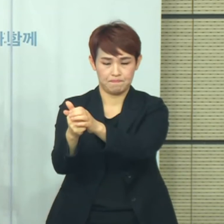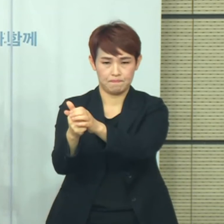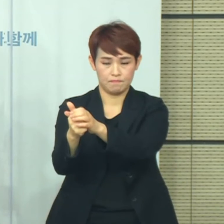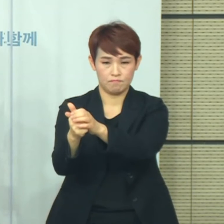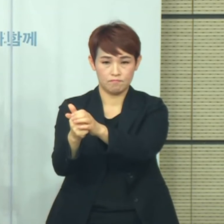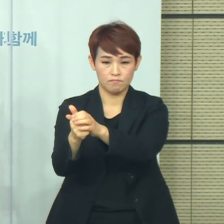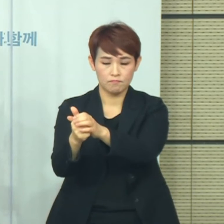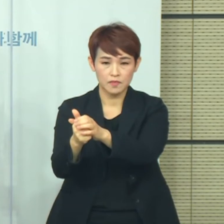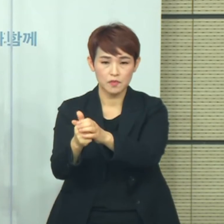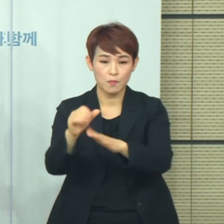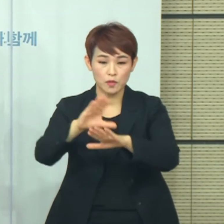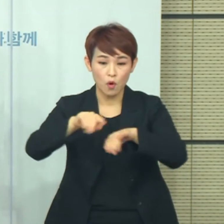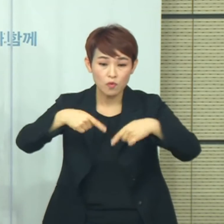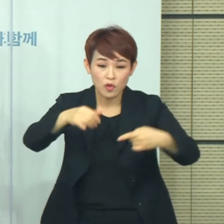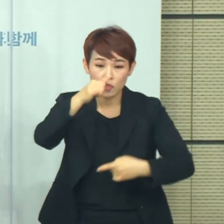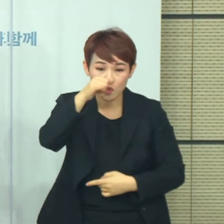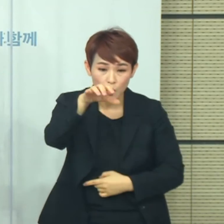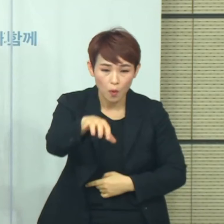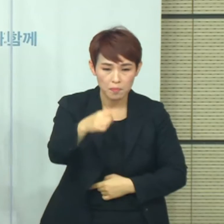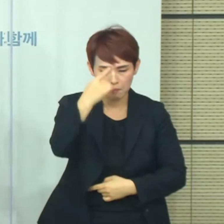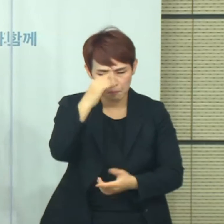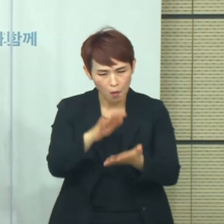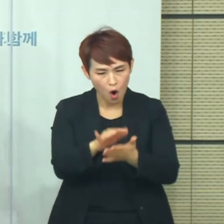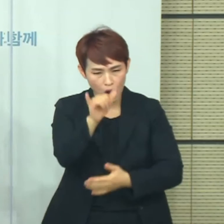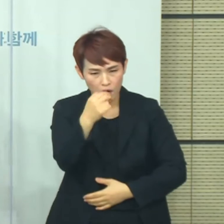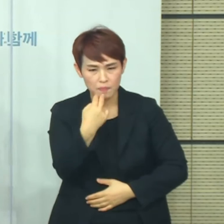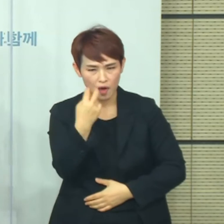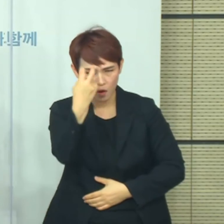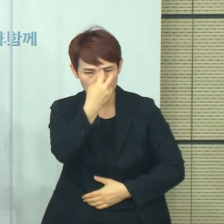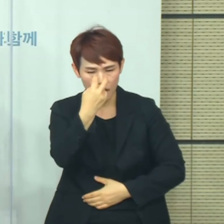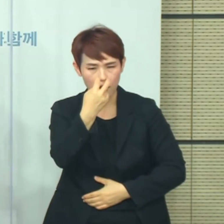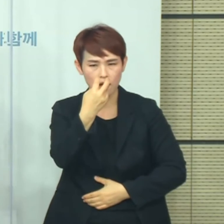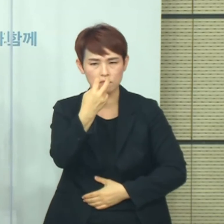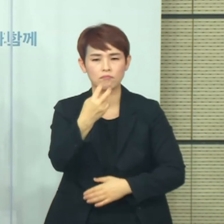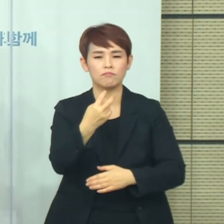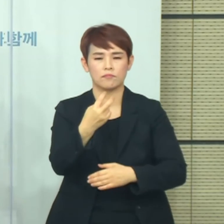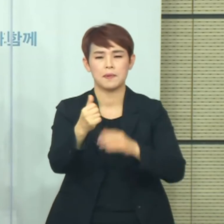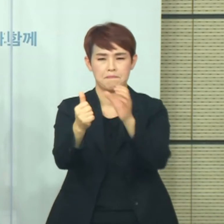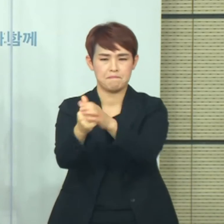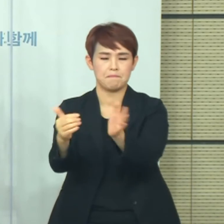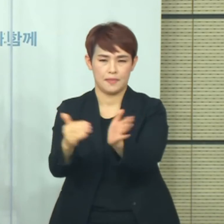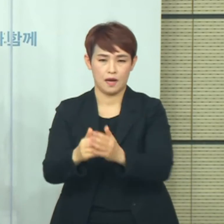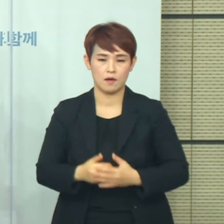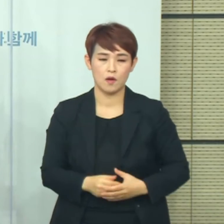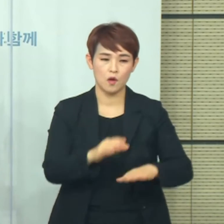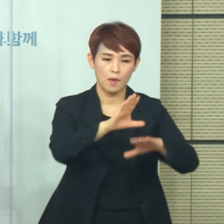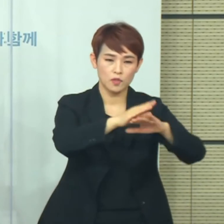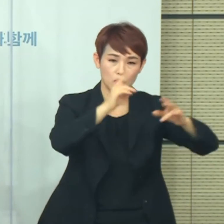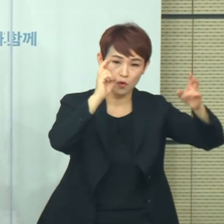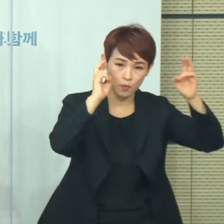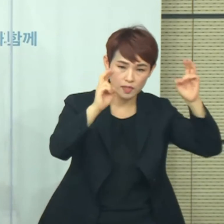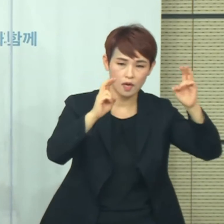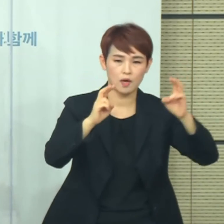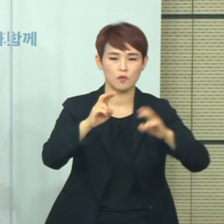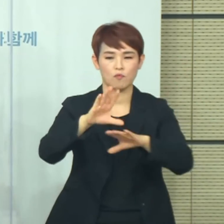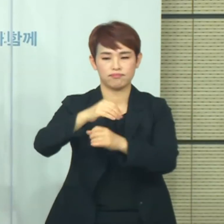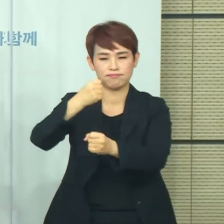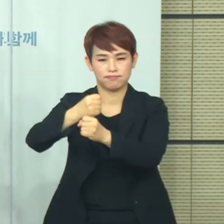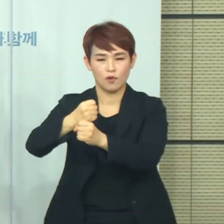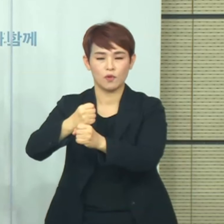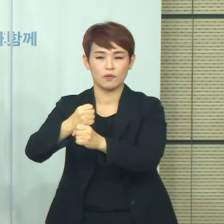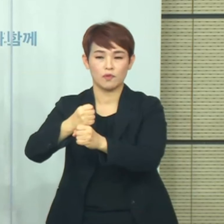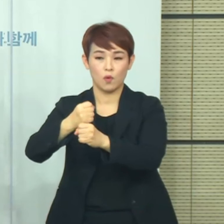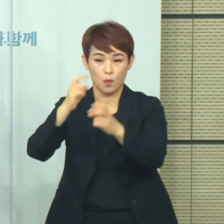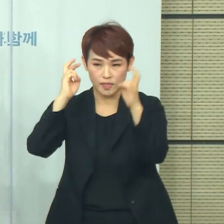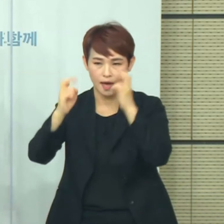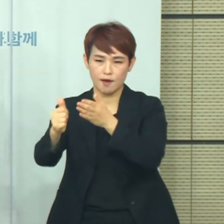증상 등을 확인하도록 합니다. 앞으로 이러한 수칙을 방송사와 제작사 등에 안내하고 자율